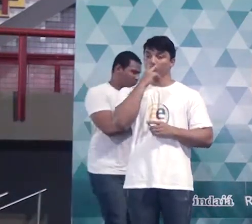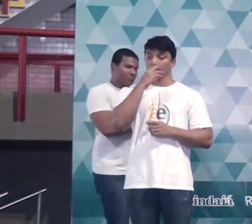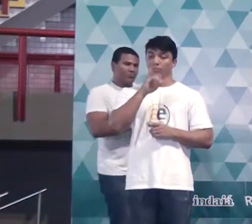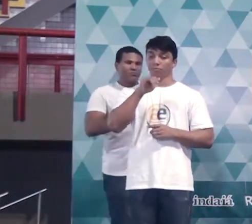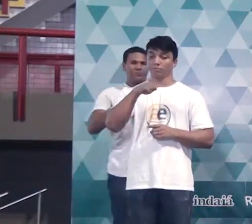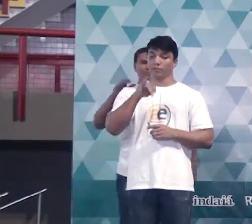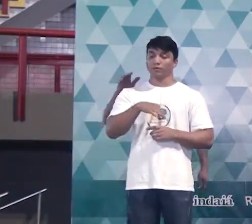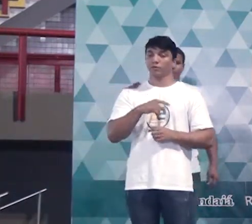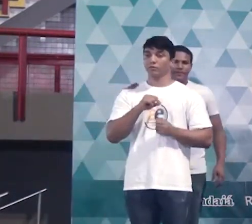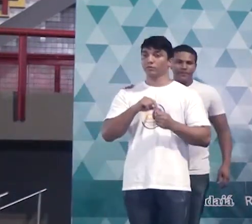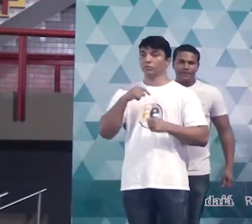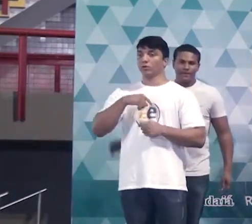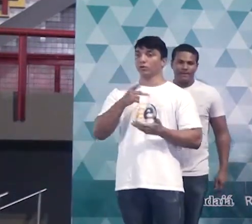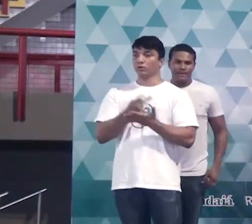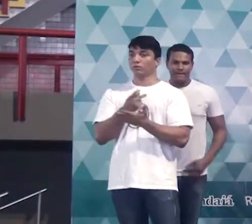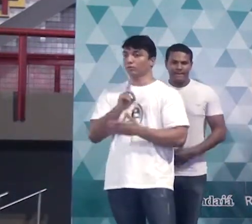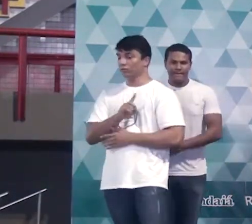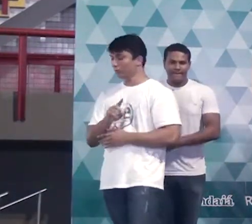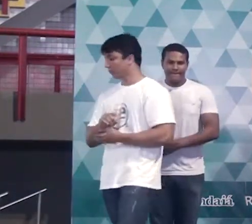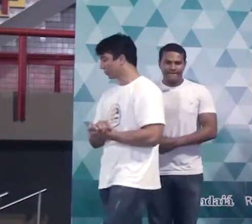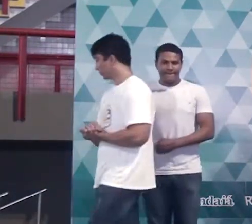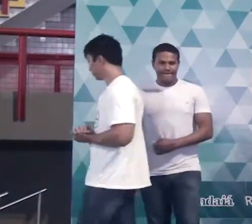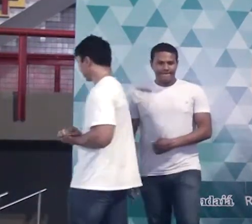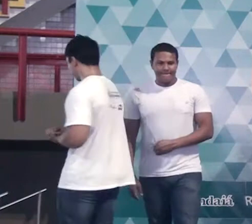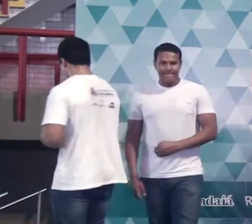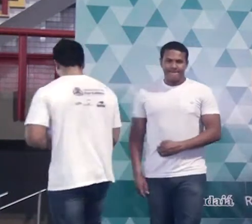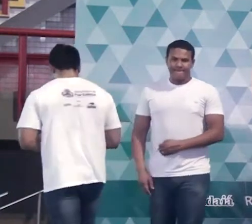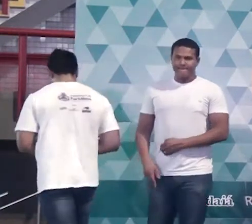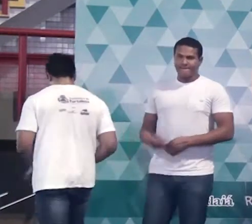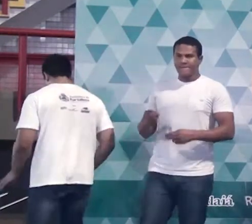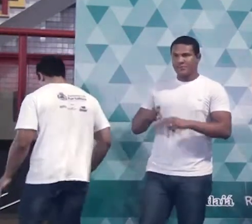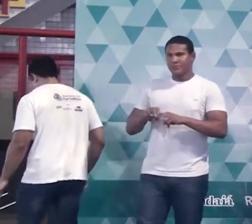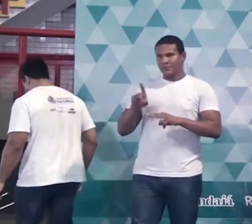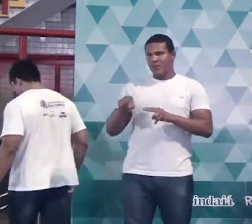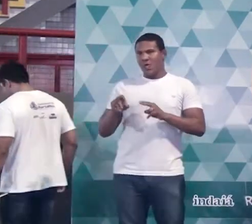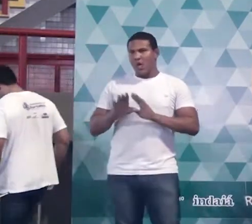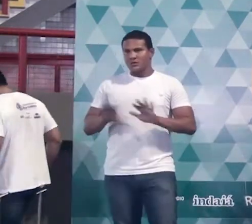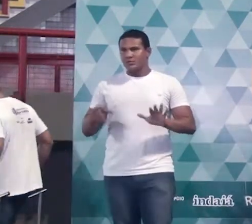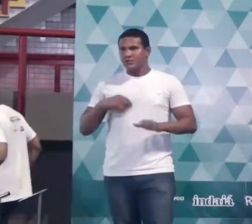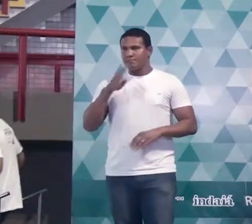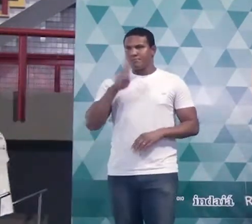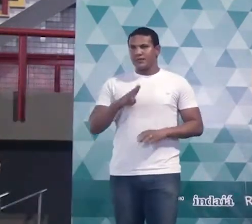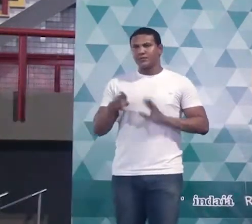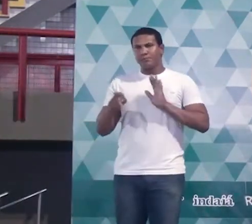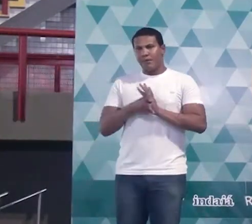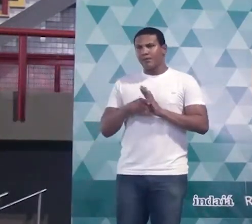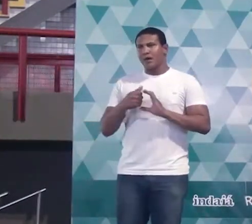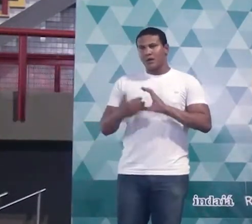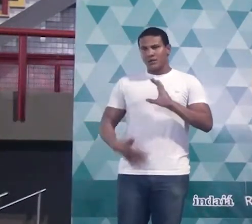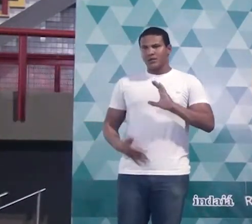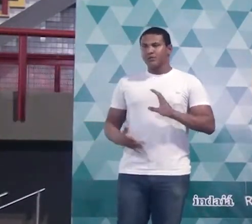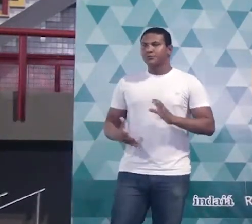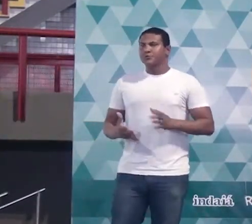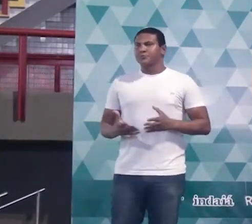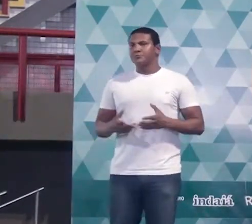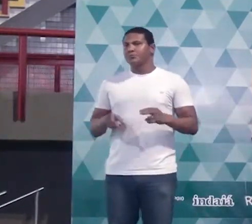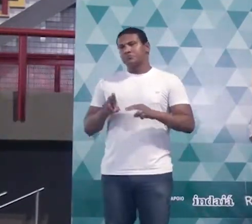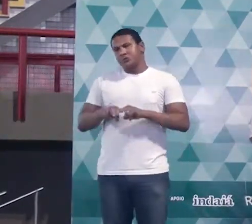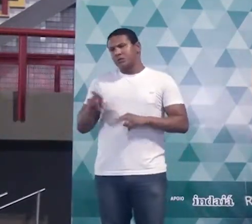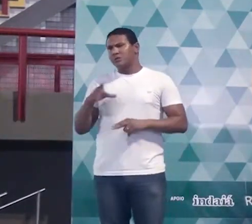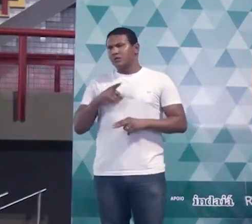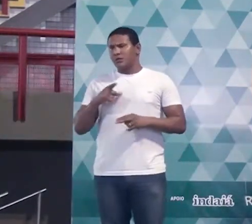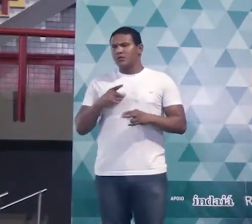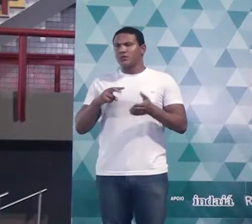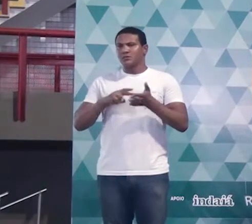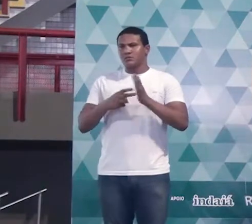mim fazer não vai ser erro, vai ser regra. Porque é assim que nos expressamos. E temos também diferenças no nível